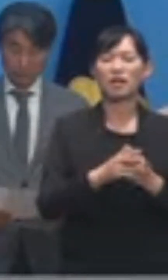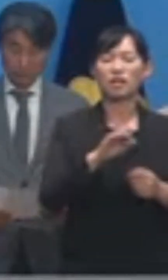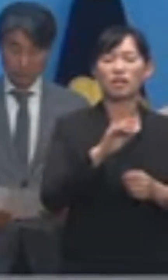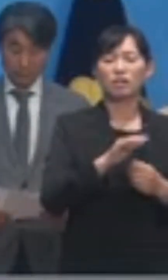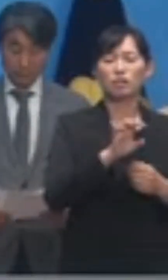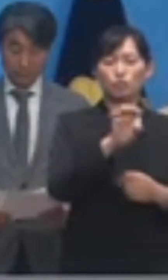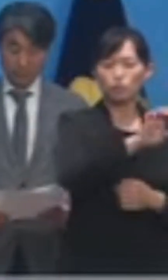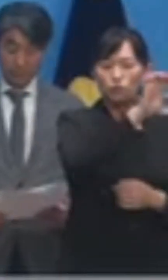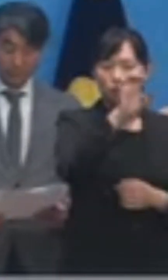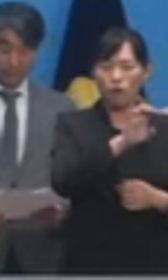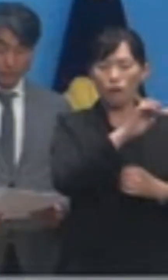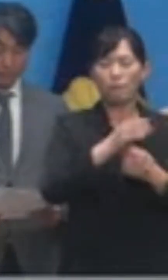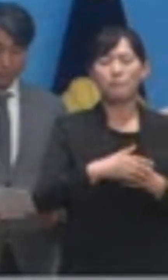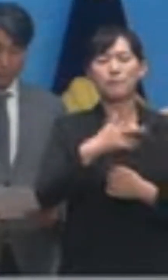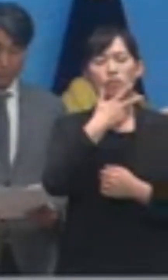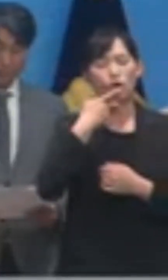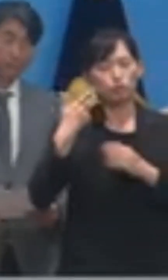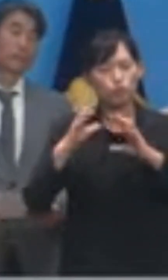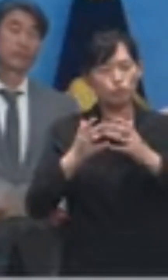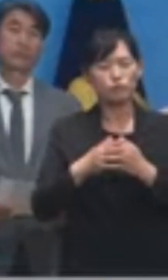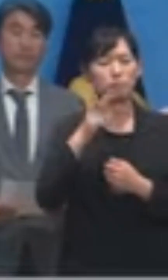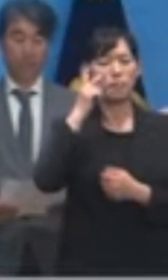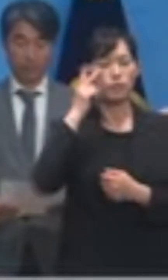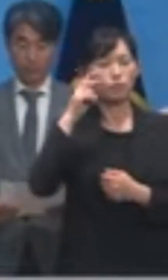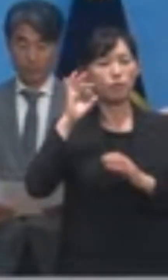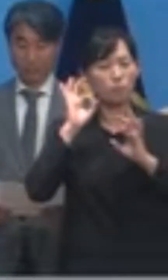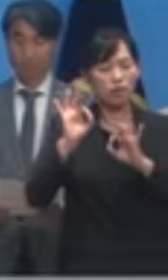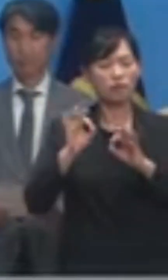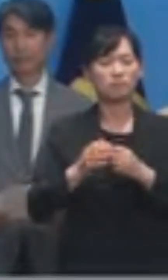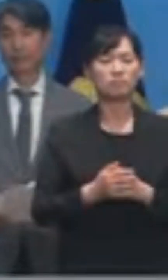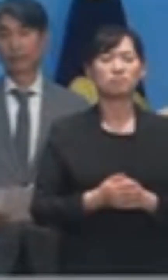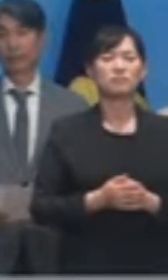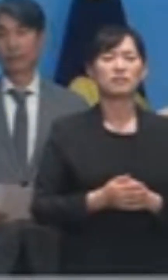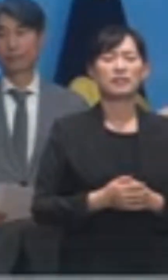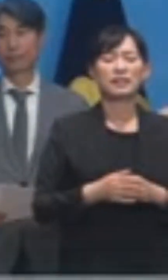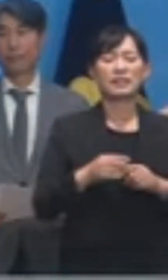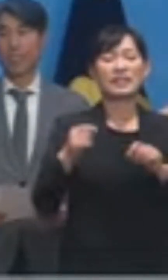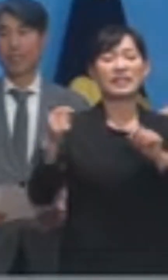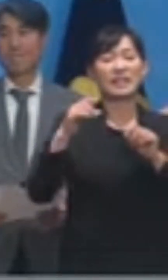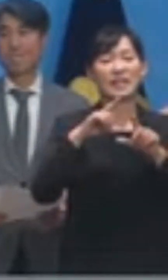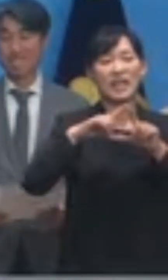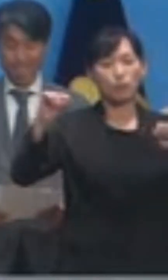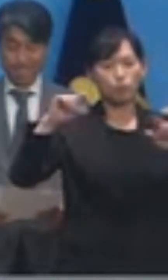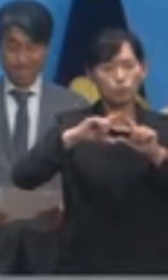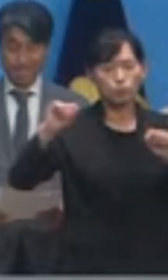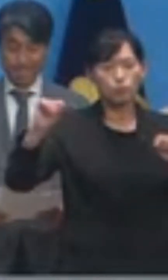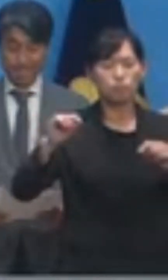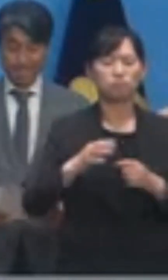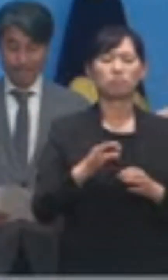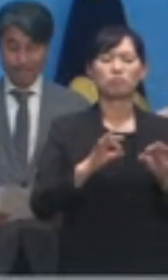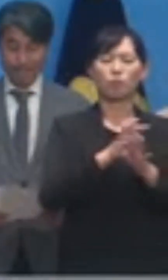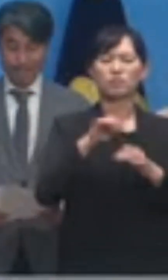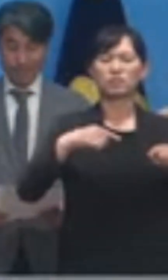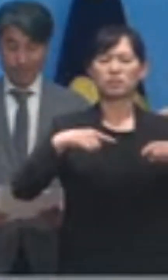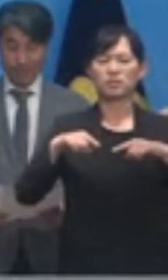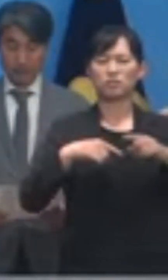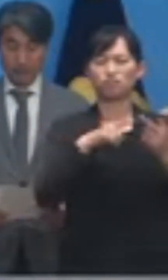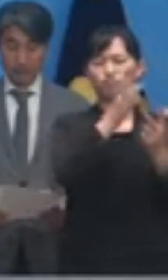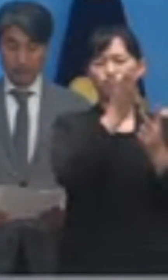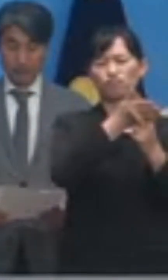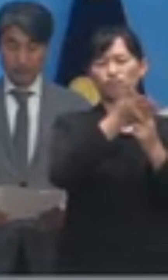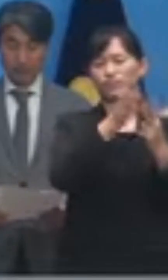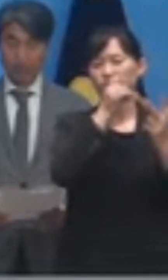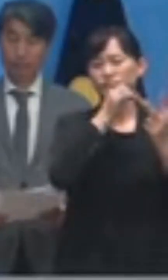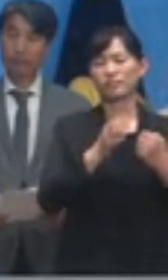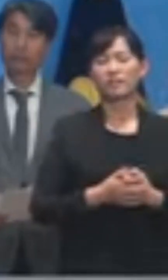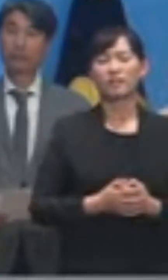유럽, 우리가 영국이라든가 또 미국에서도 그렇지만 가까운 일본까지도 경제정책은 두 가지로 이루어지고